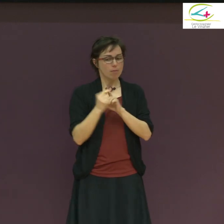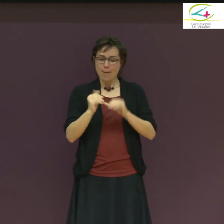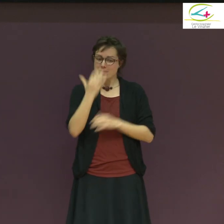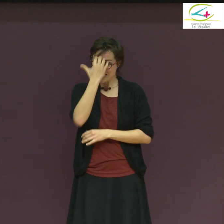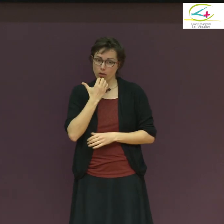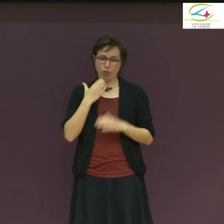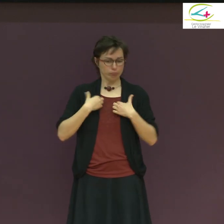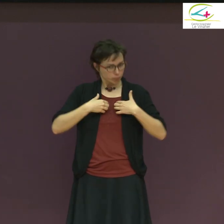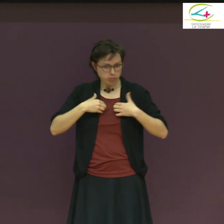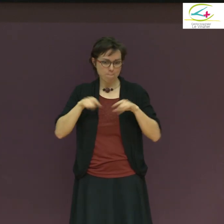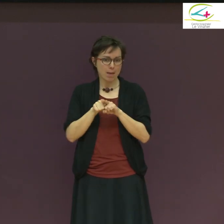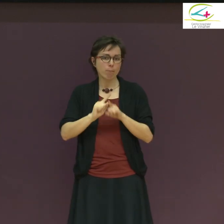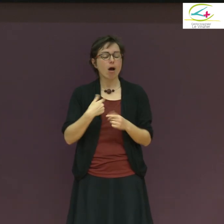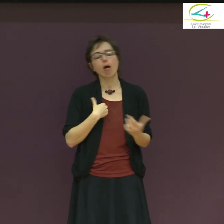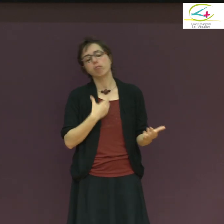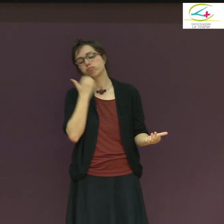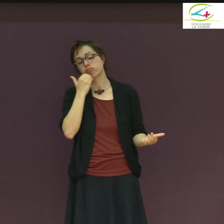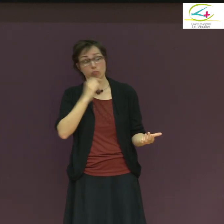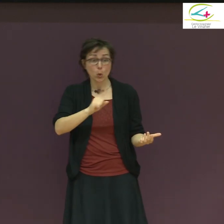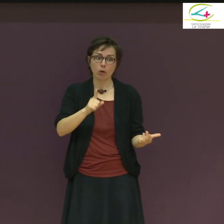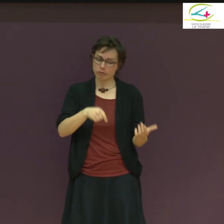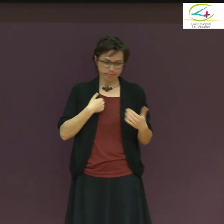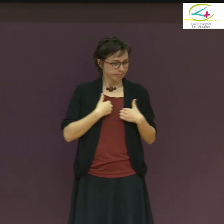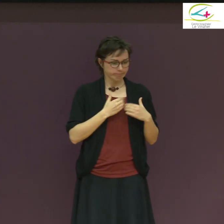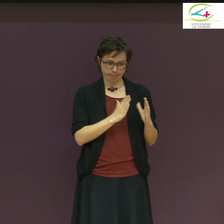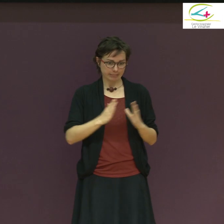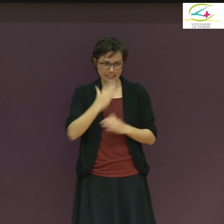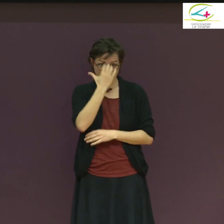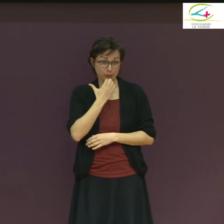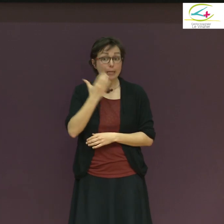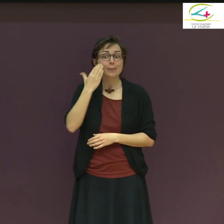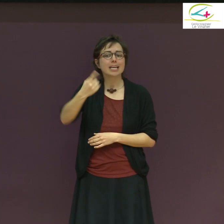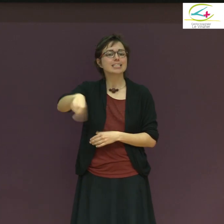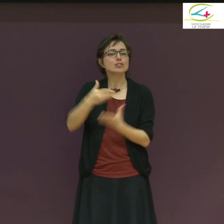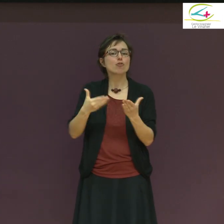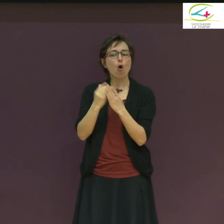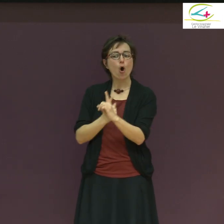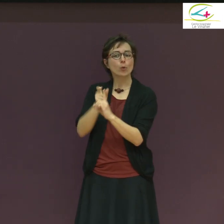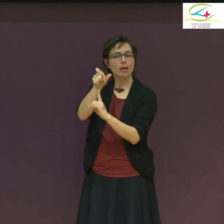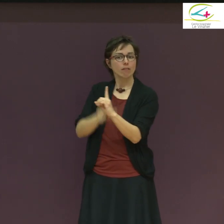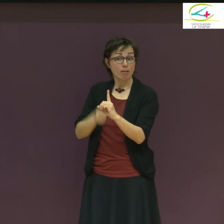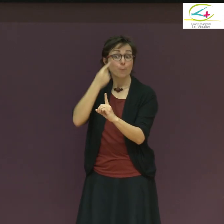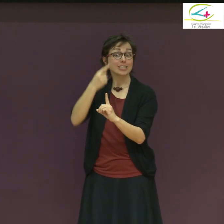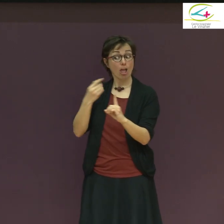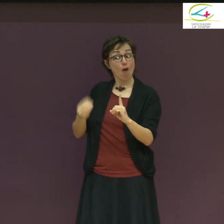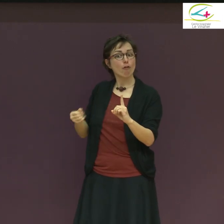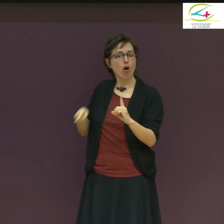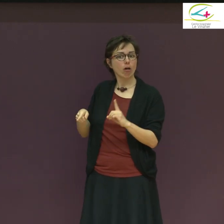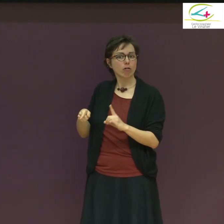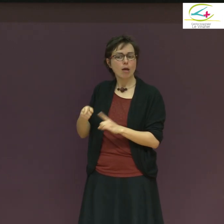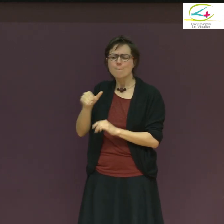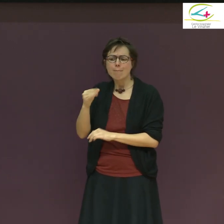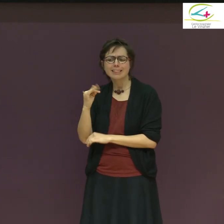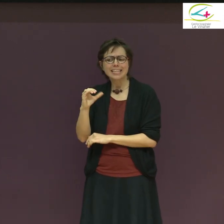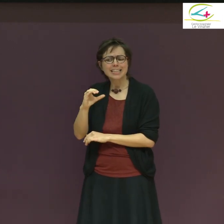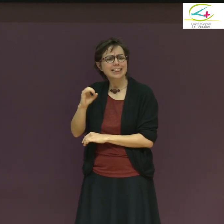quatrième. Et puis avant d'avoir évalué quelqu'un, pensez à ce petit enfant qui voulait mourir au tic-tac. On ne peut pas savoir